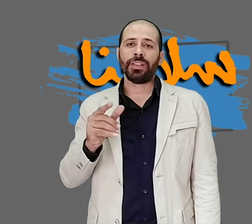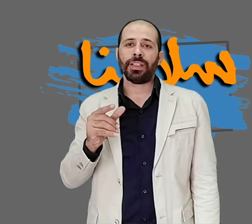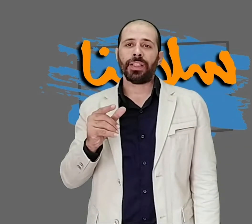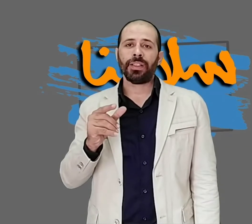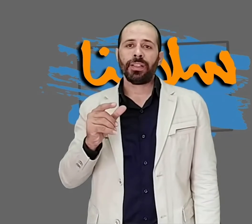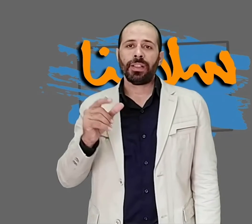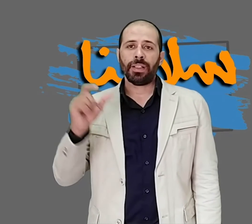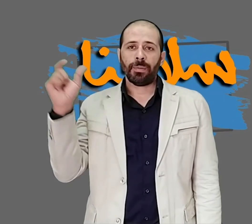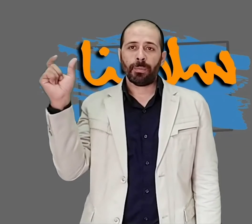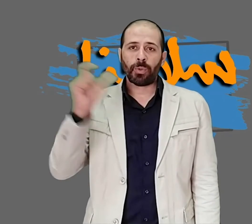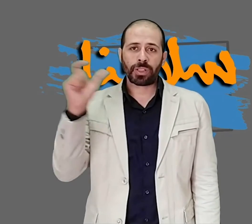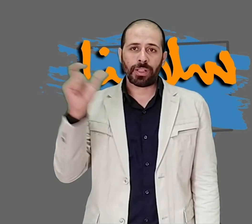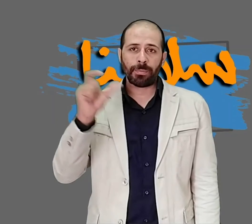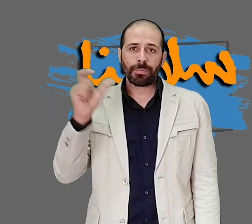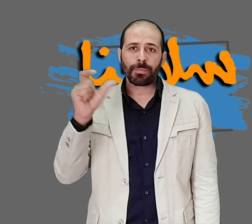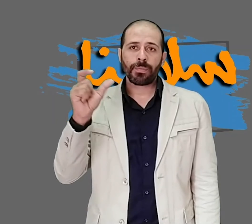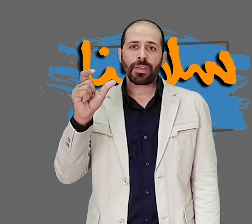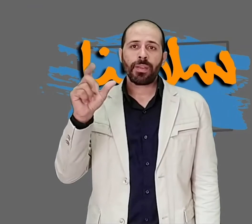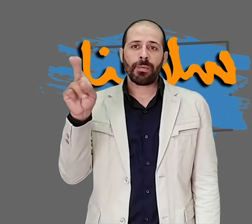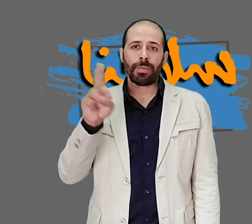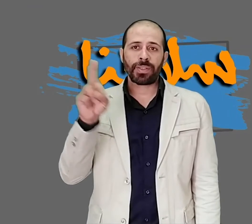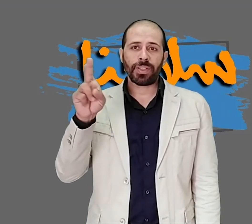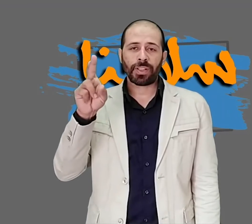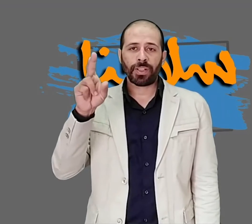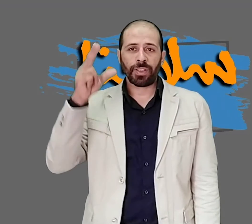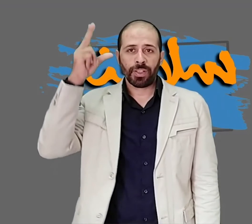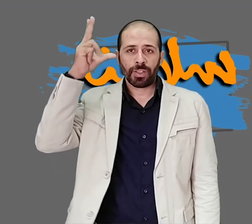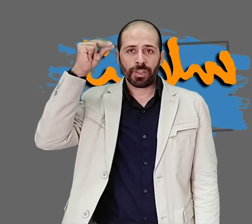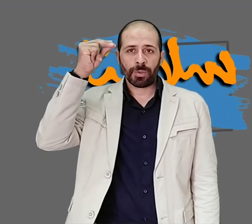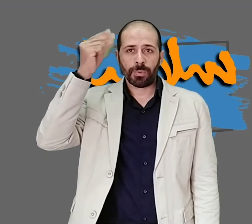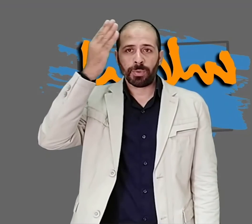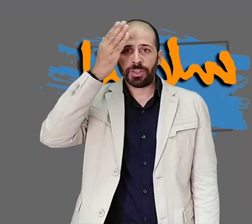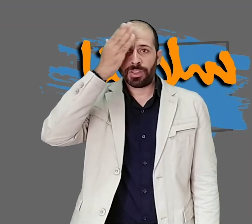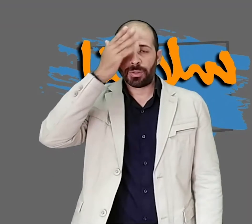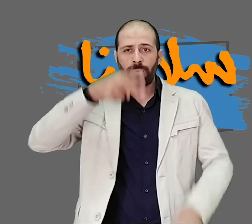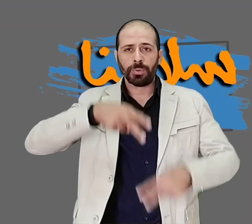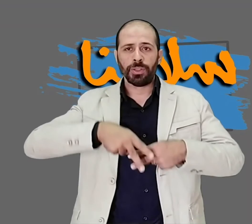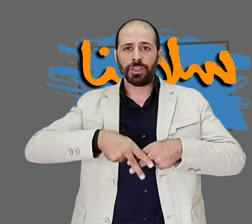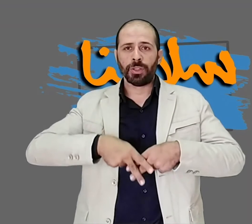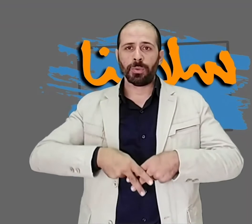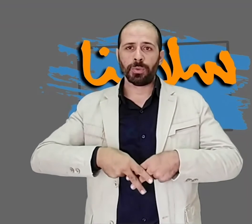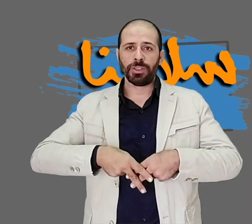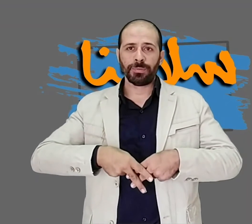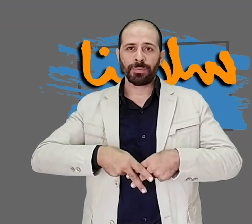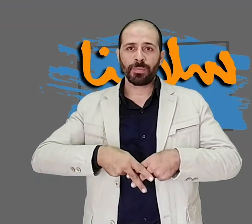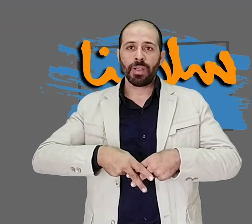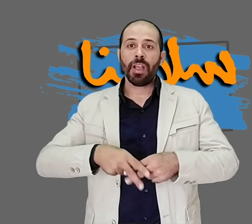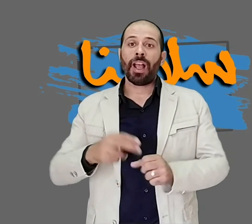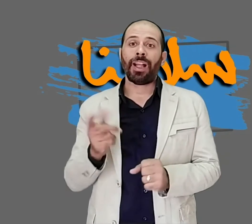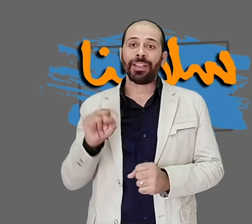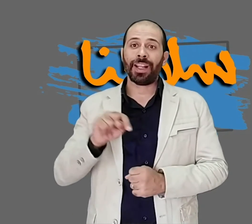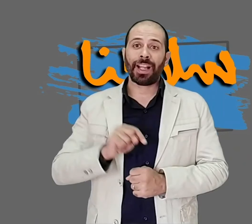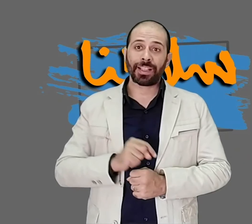وعندنا مسلم، مسيحي، يهودي، يهودي، يهودي. عندنا حاجة